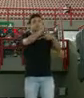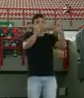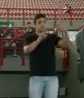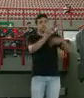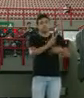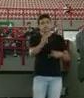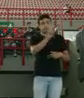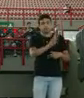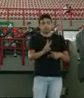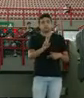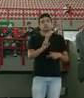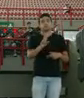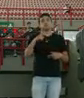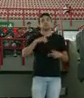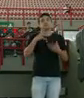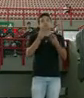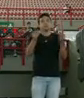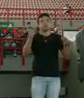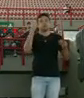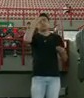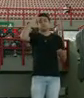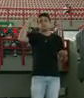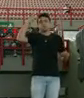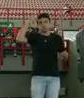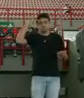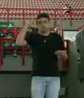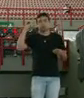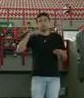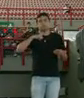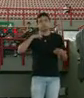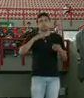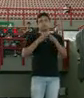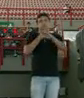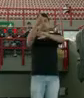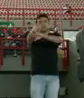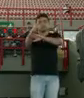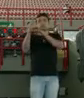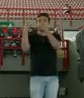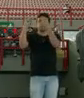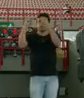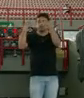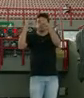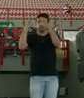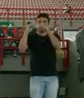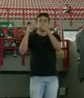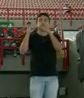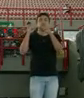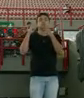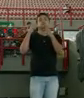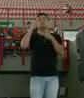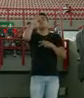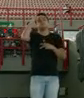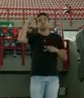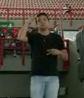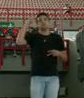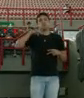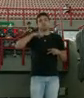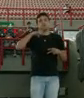tá? Muita gente que frequenta academias, muitas